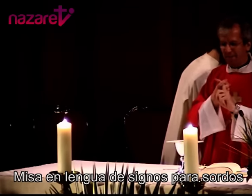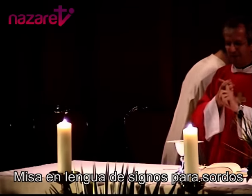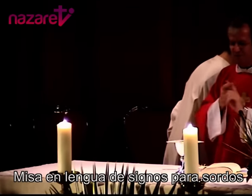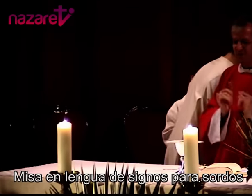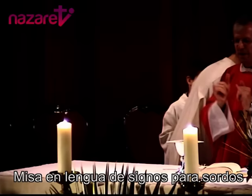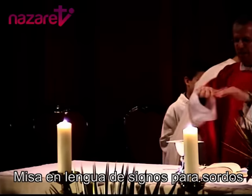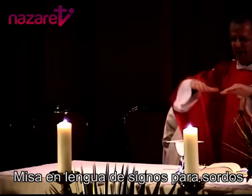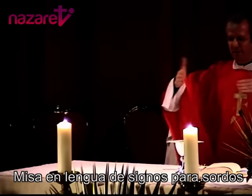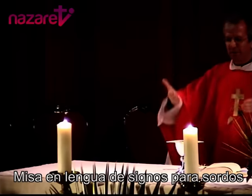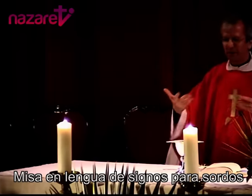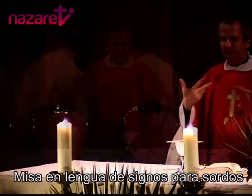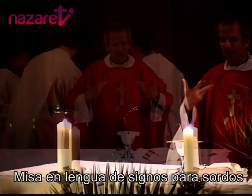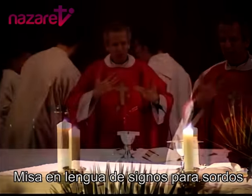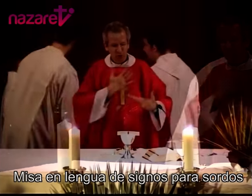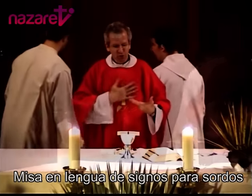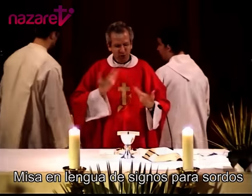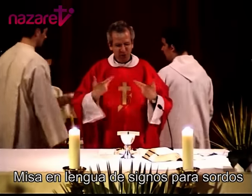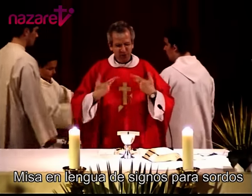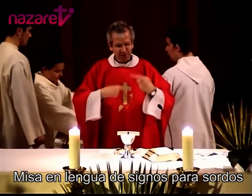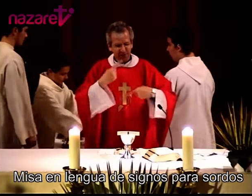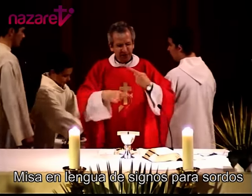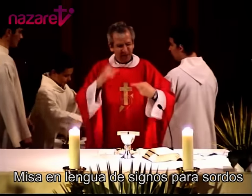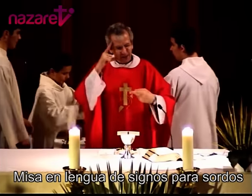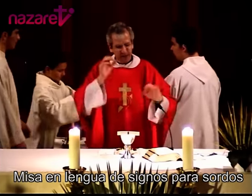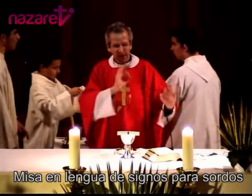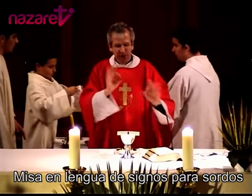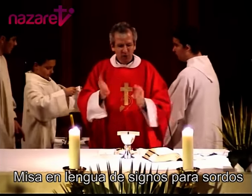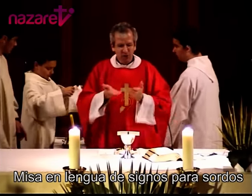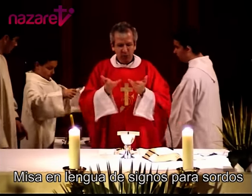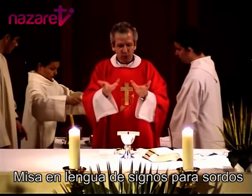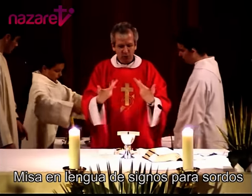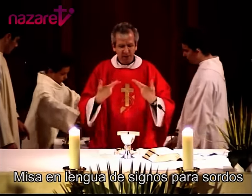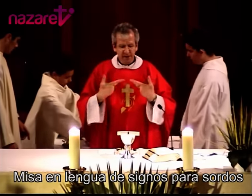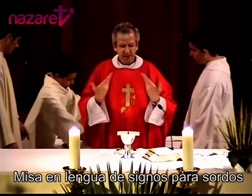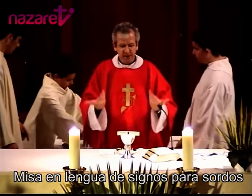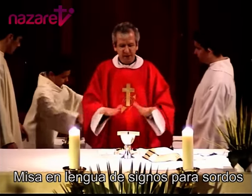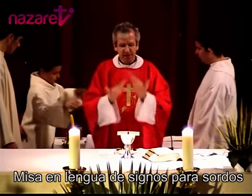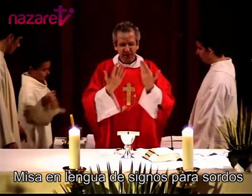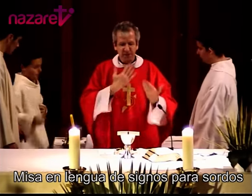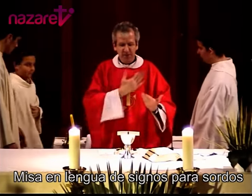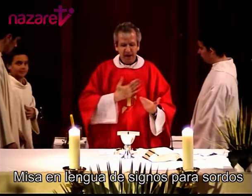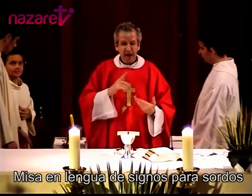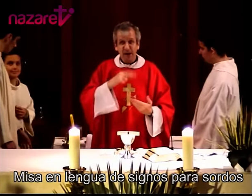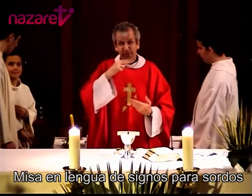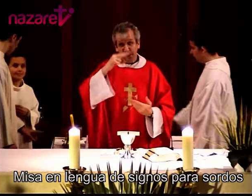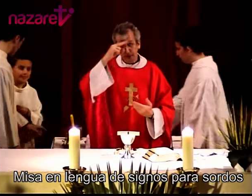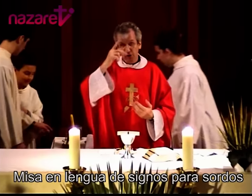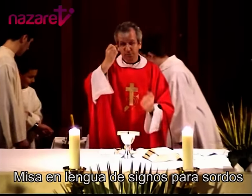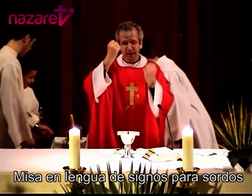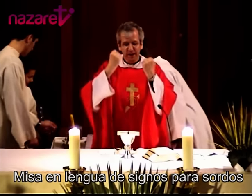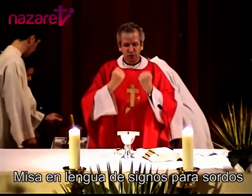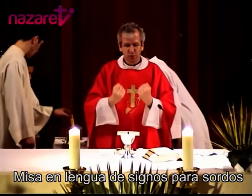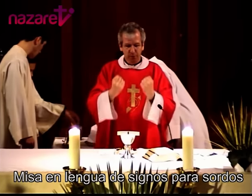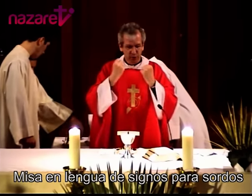Orad, hermanos, para que llevando al altar los gozos y las fatigas de cada día, nos dispongamos a ofrecer este sacrificio agradable a